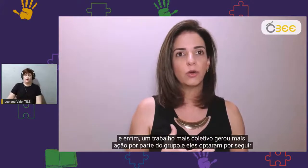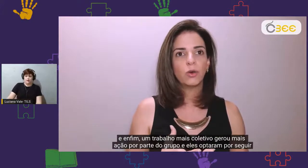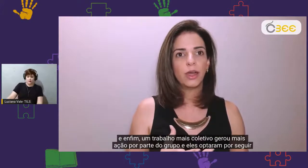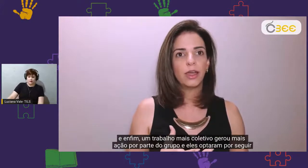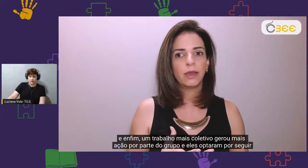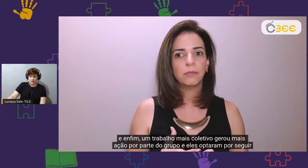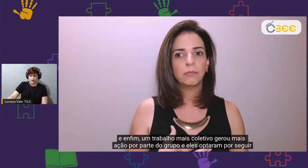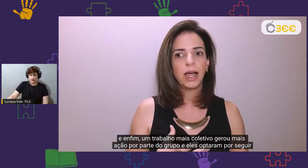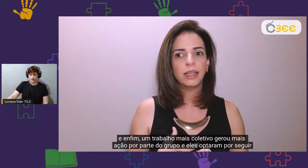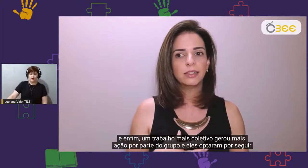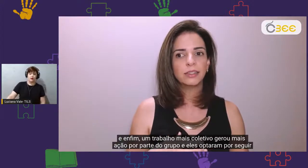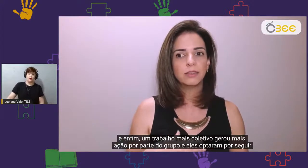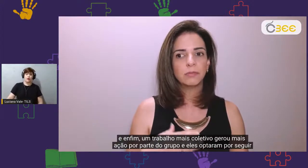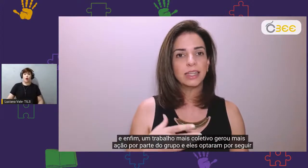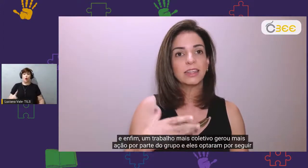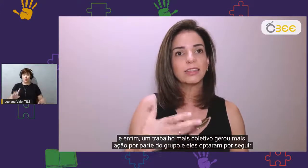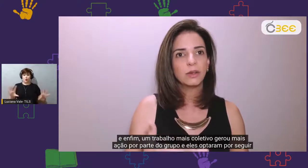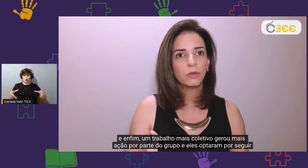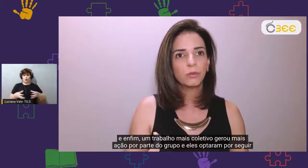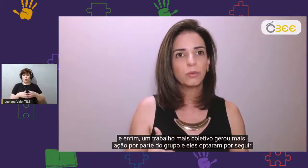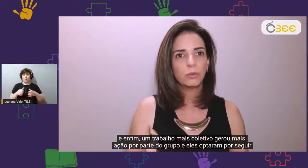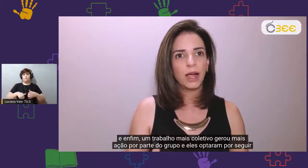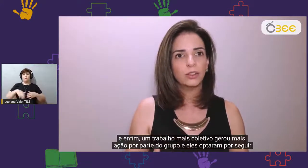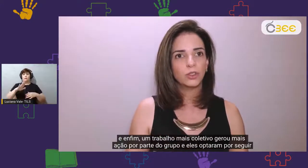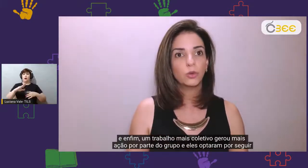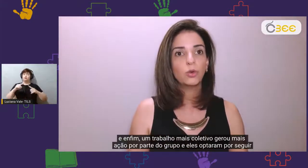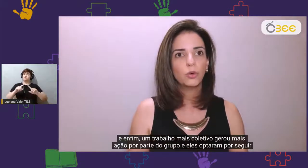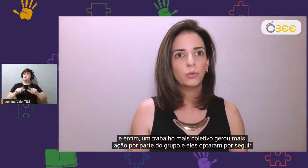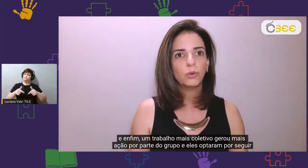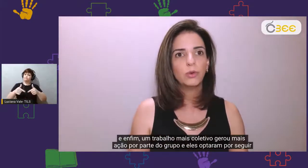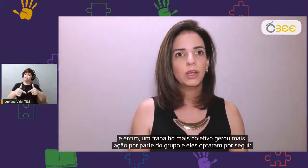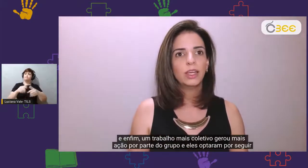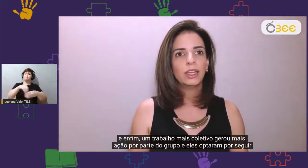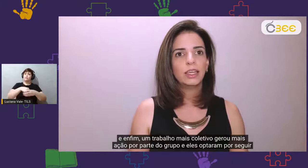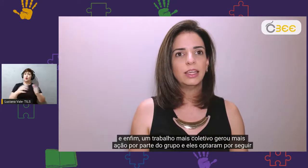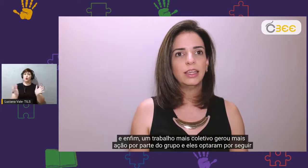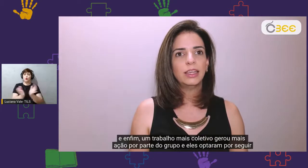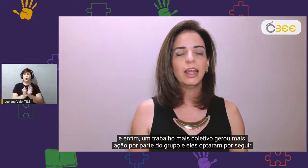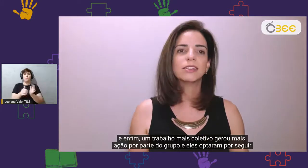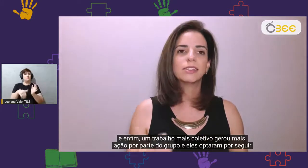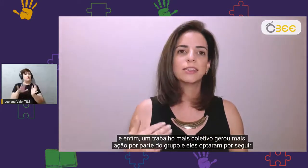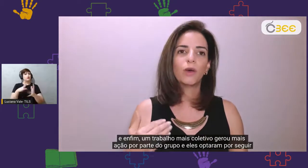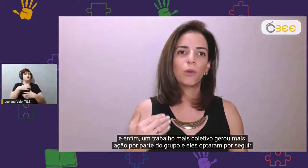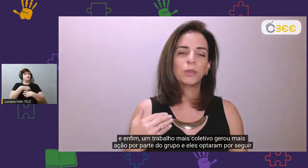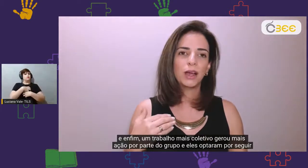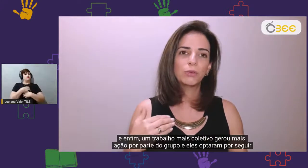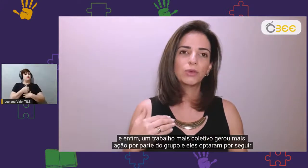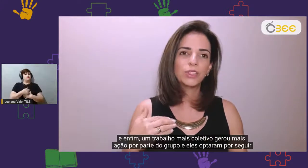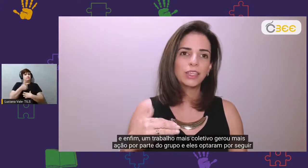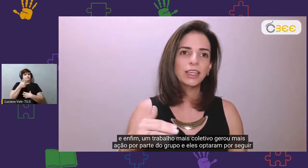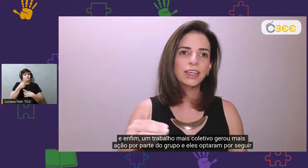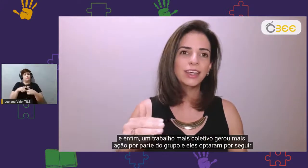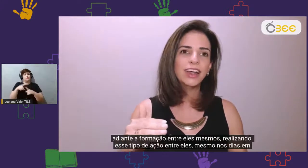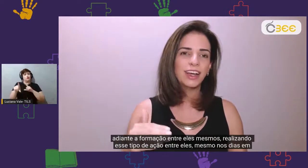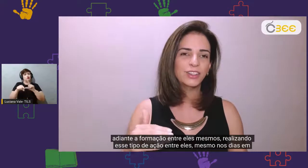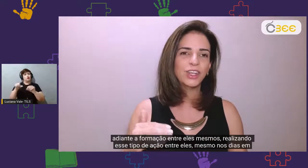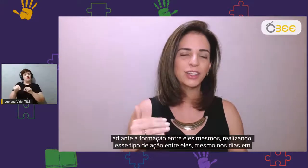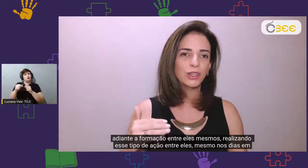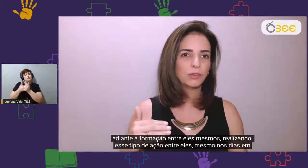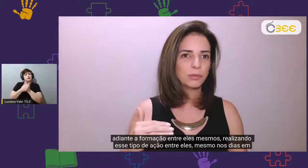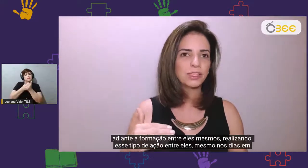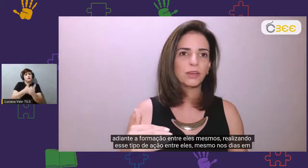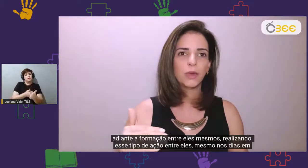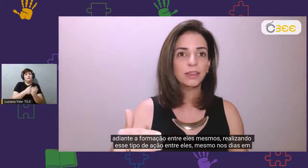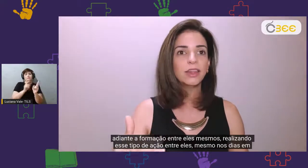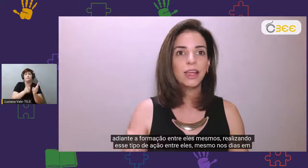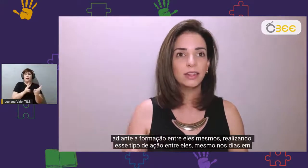coletivo gerou mais ação por parte do grupo, e eles optaram por seguir